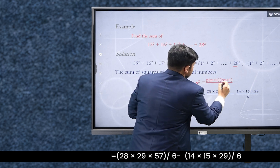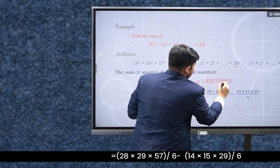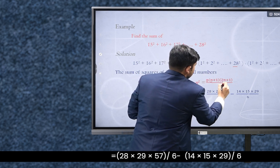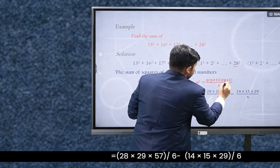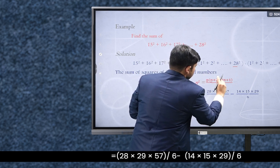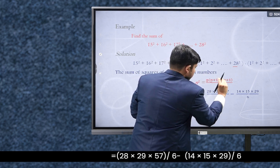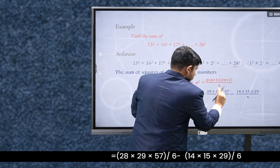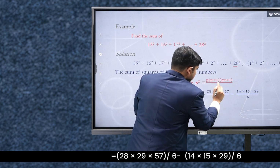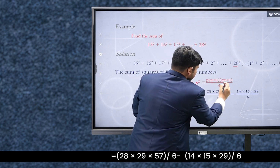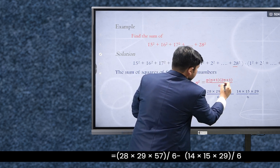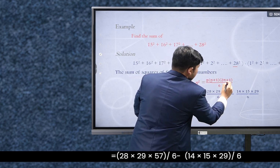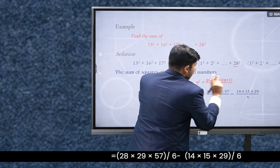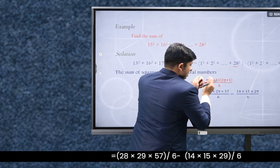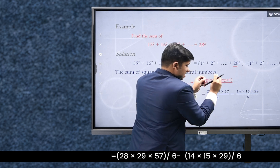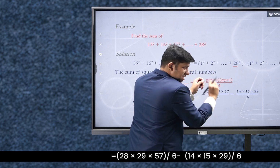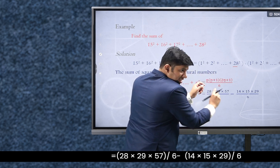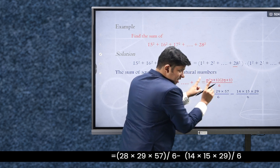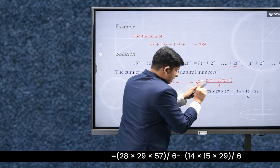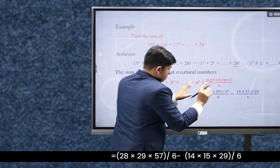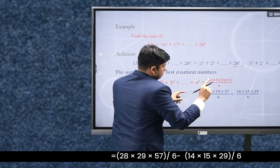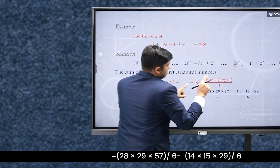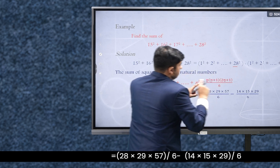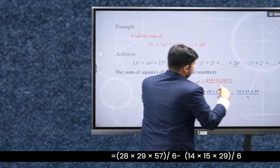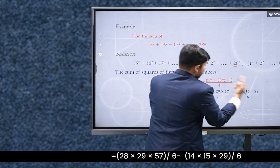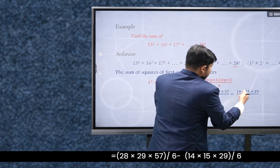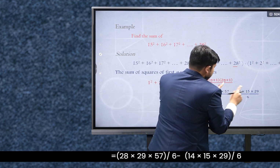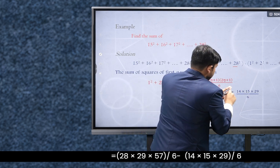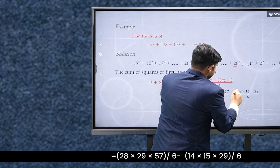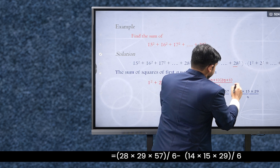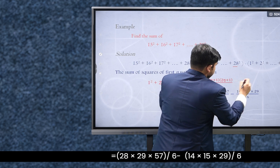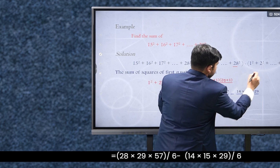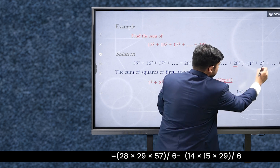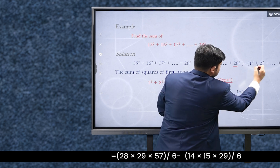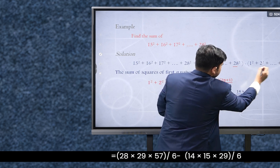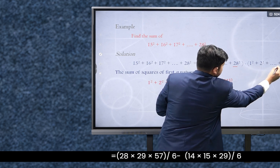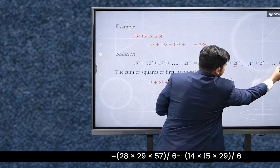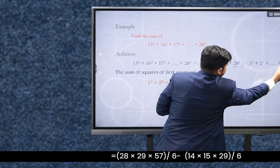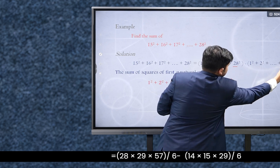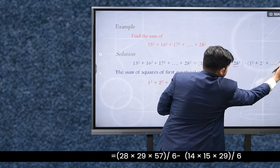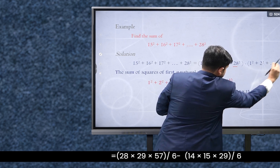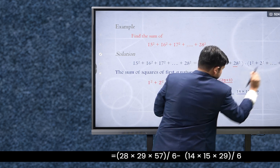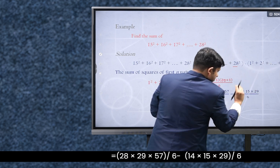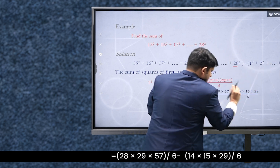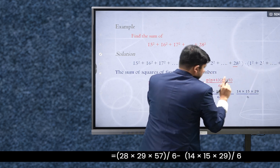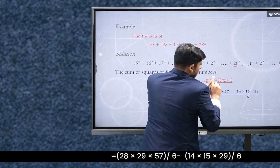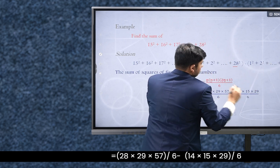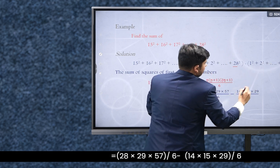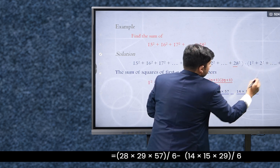29 ఇంటూ 57 6 మైనస్ 14 ఇంటూ 15 ఇంటూ 29 బై 6